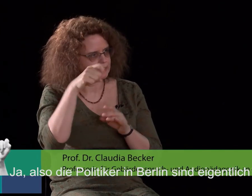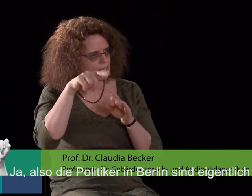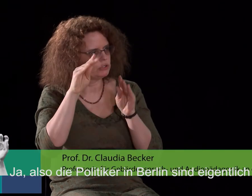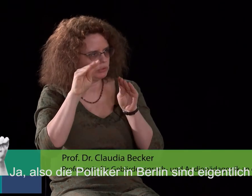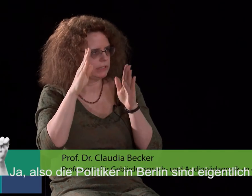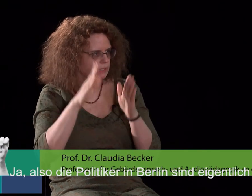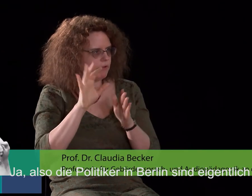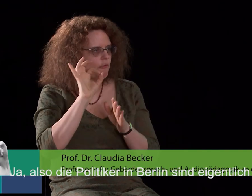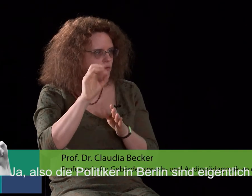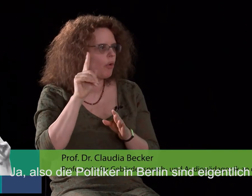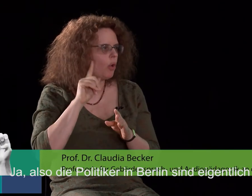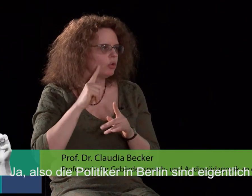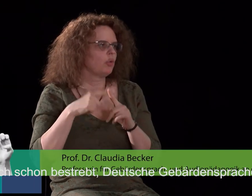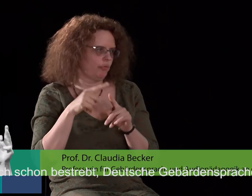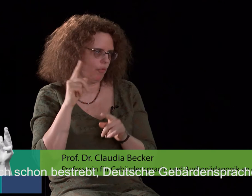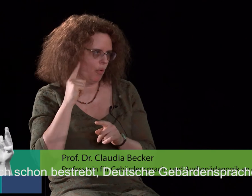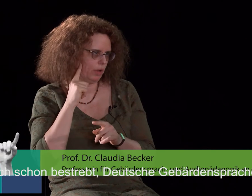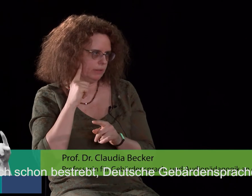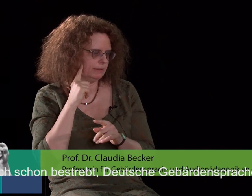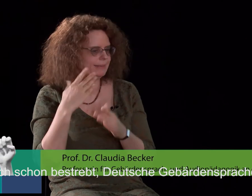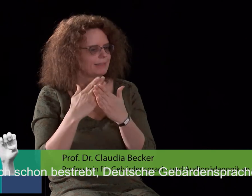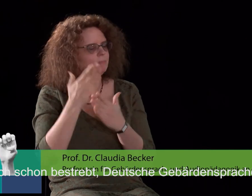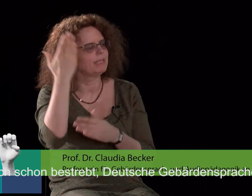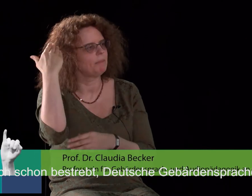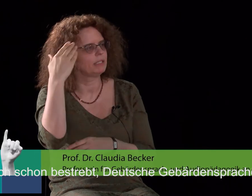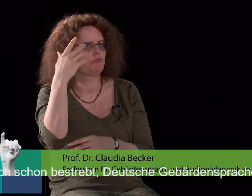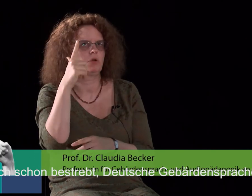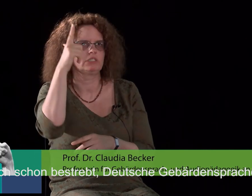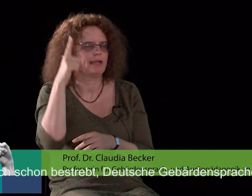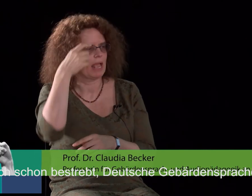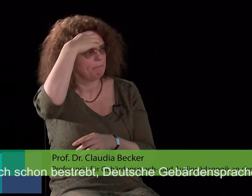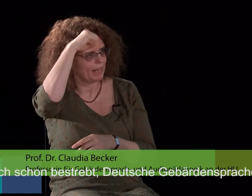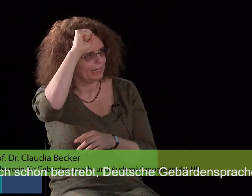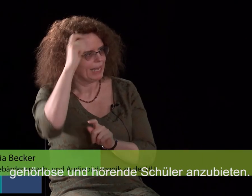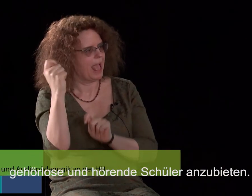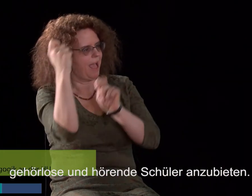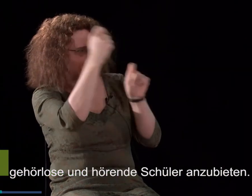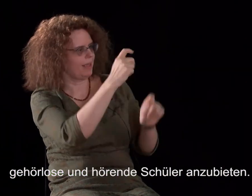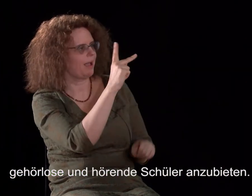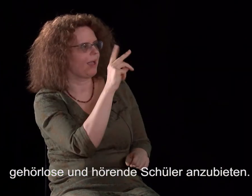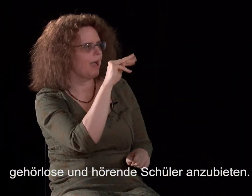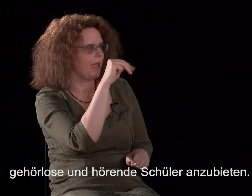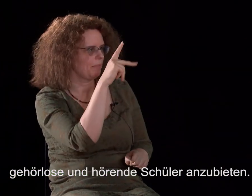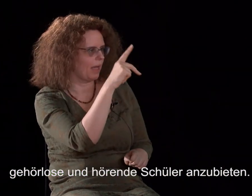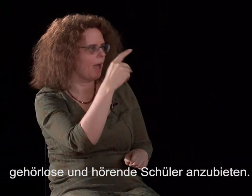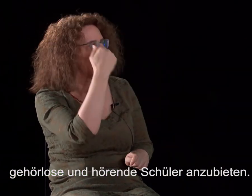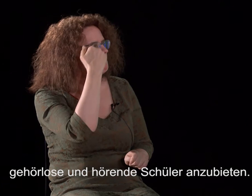Berlin haben eigentlich auch schon das Bestreben, deutsche Gewerdensprache für gehörlose und hörende Schüler anzubieten.